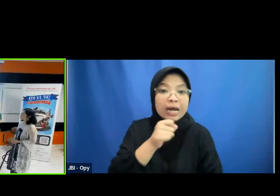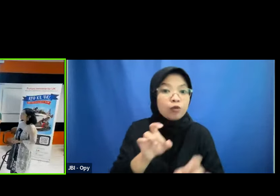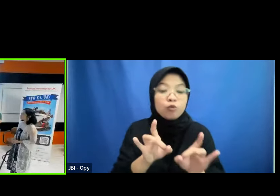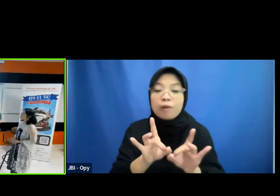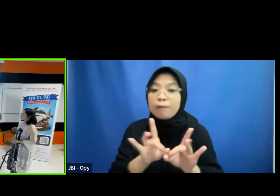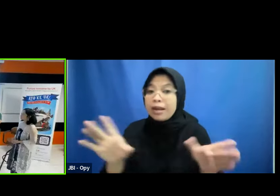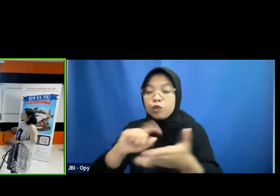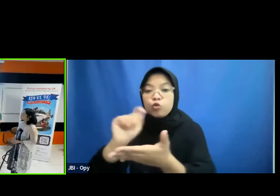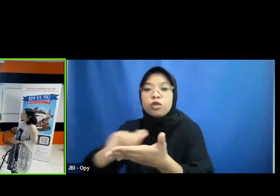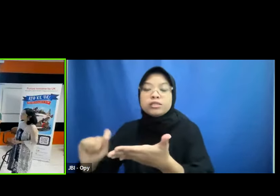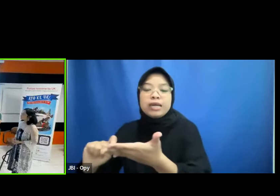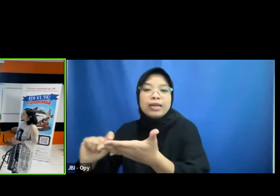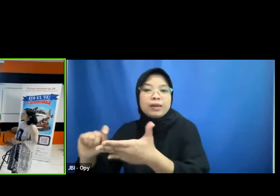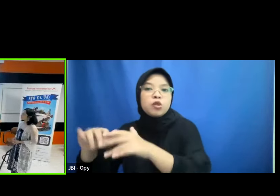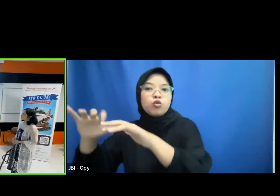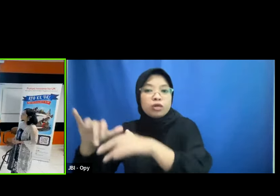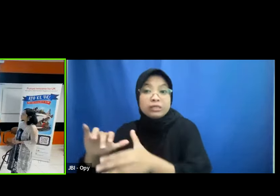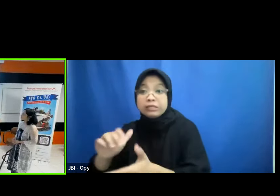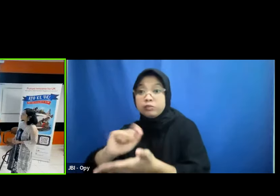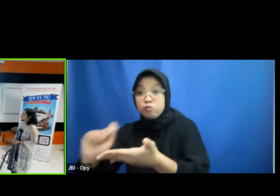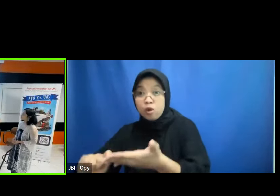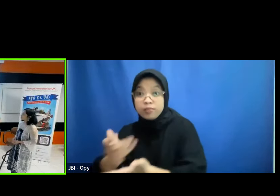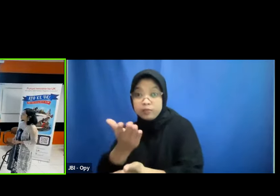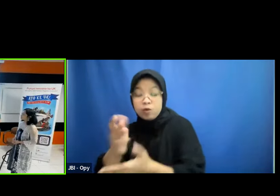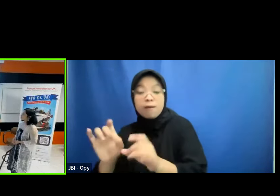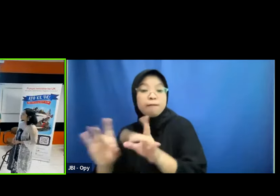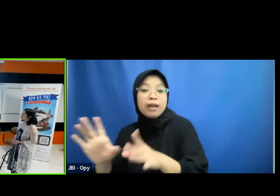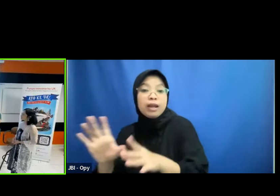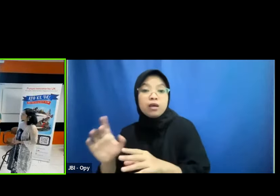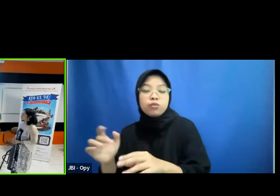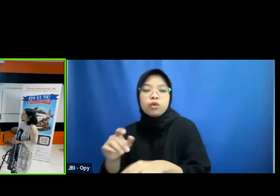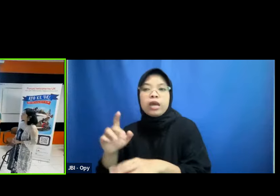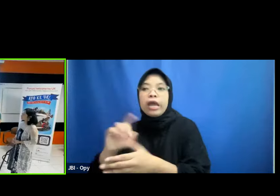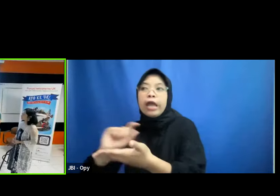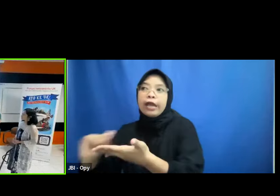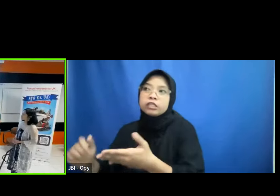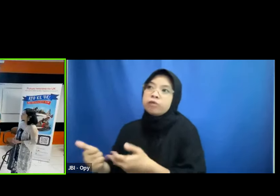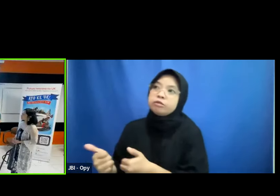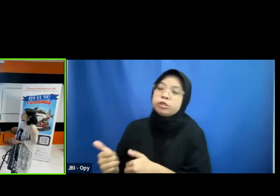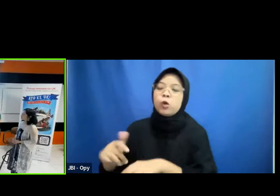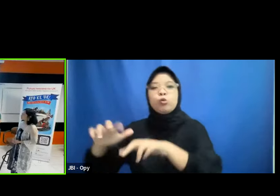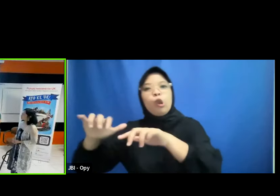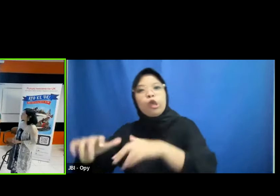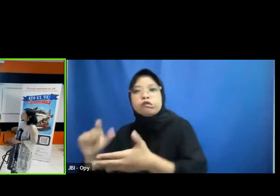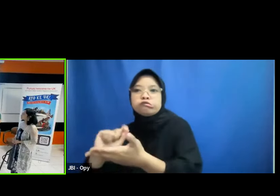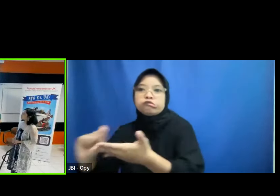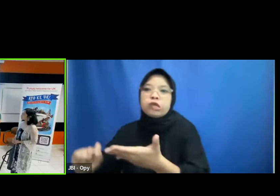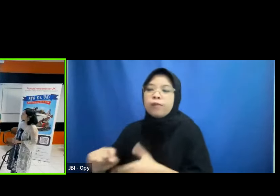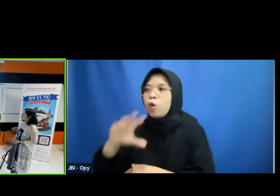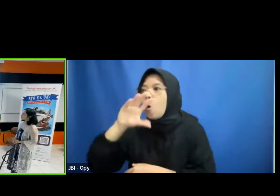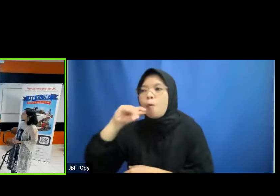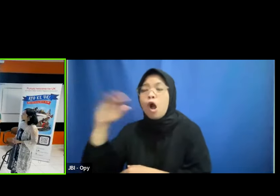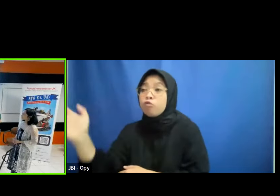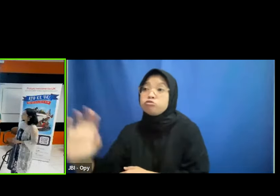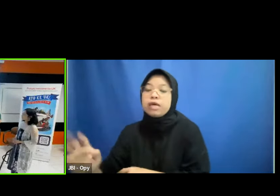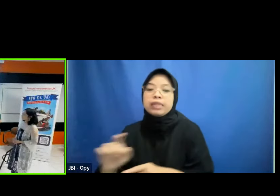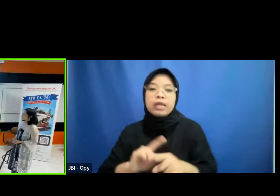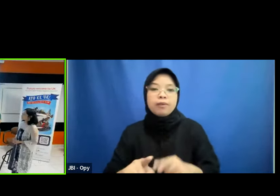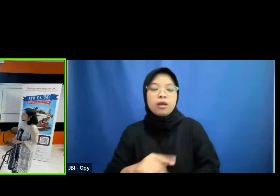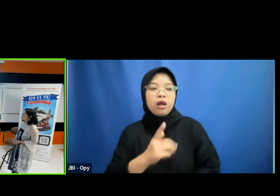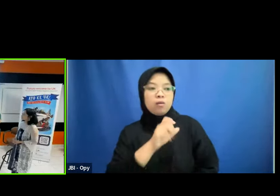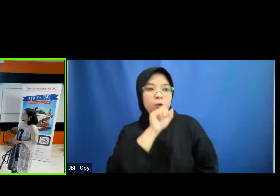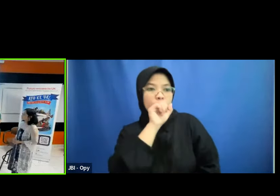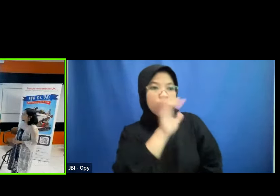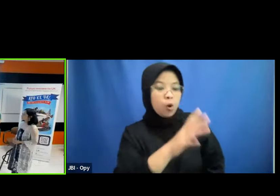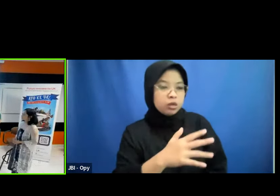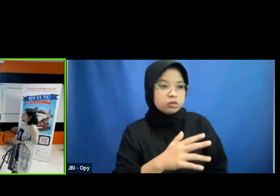es es kita bisa menyampaikan sesuatu tanpa di buru waktu kita bisa menuliskan dan enggak harus ngomong ketika disuruh ngomong itu